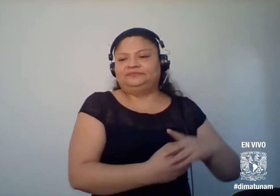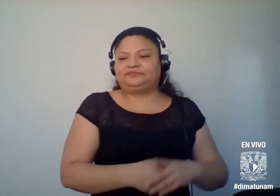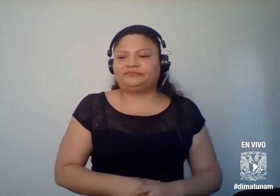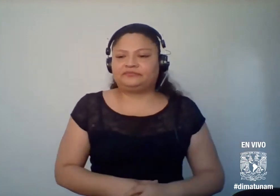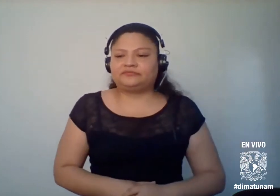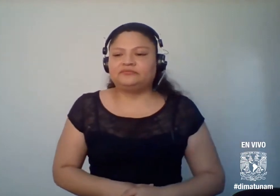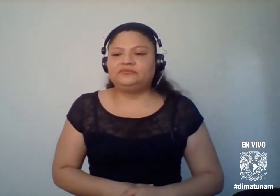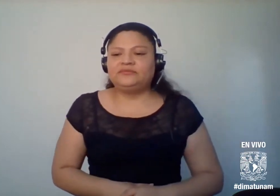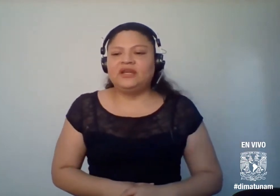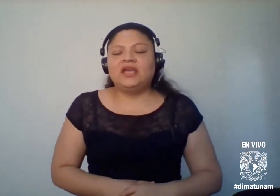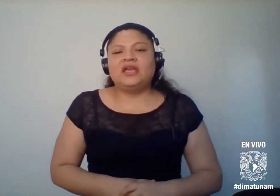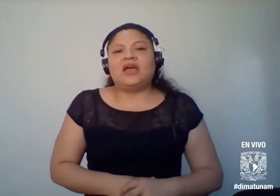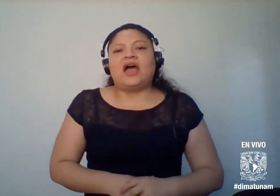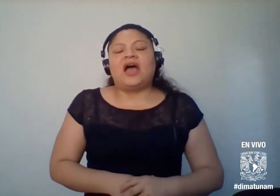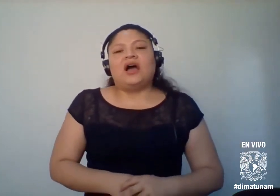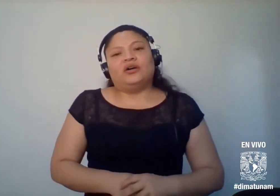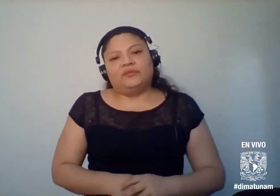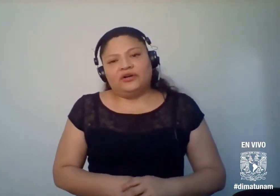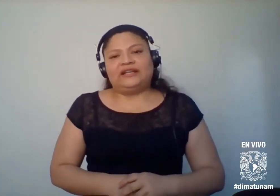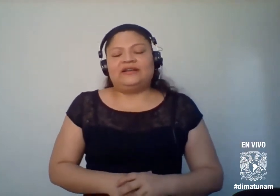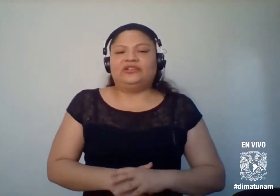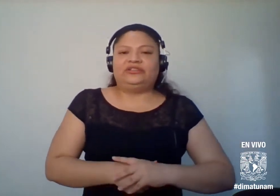mesa.